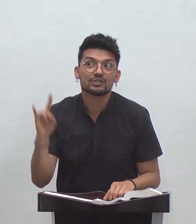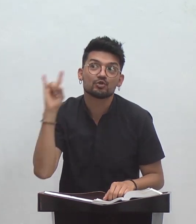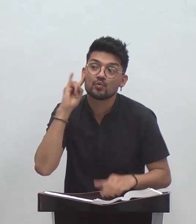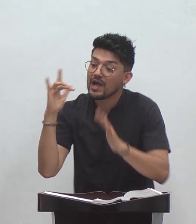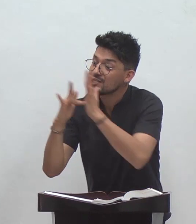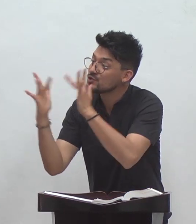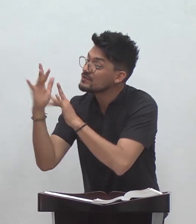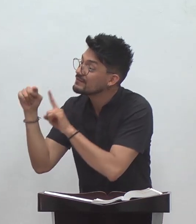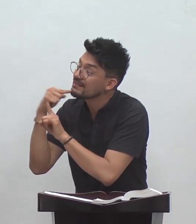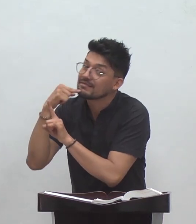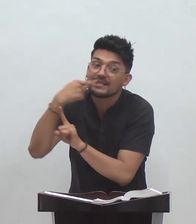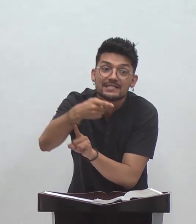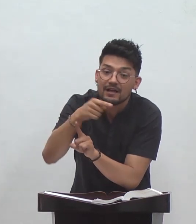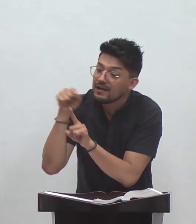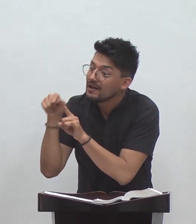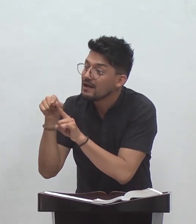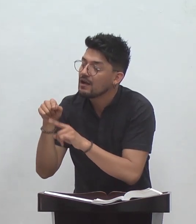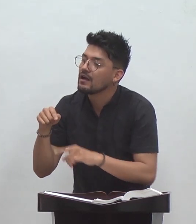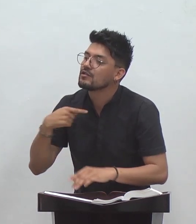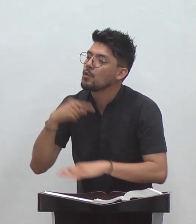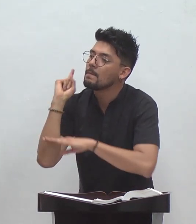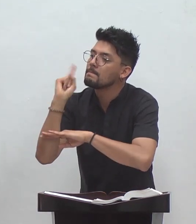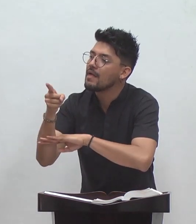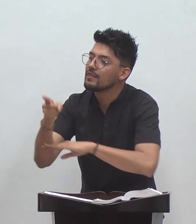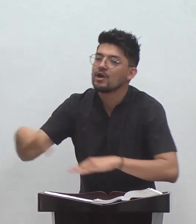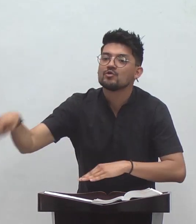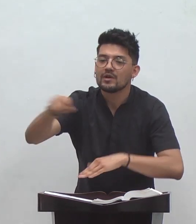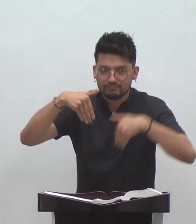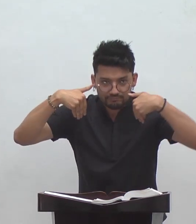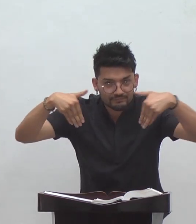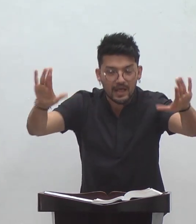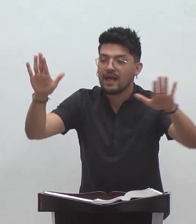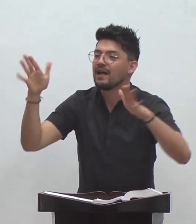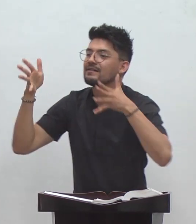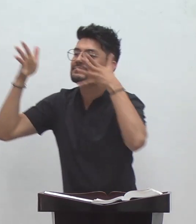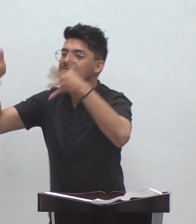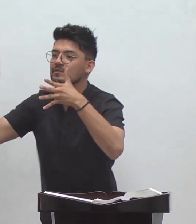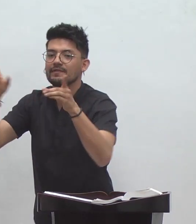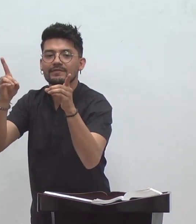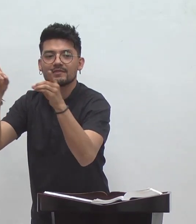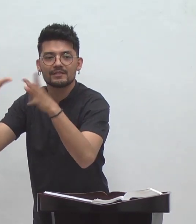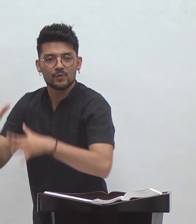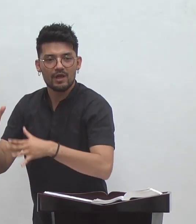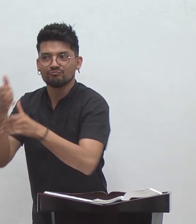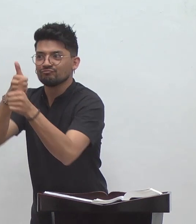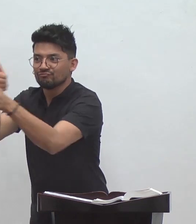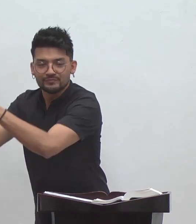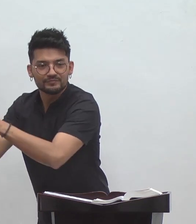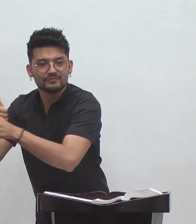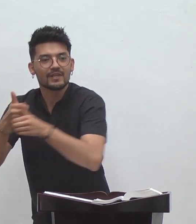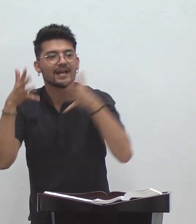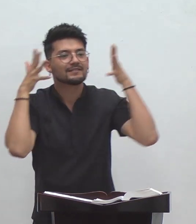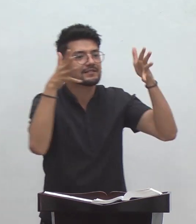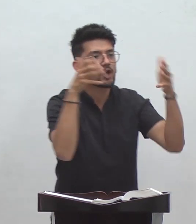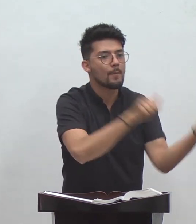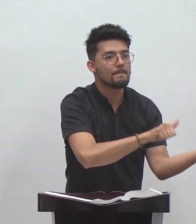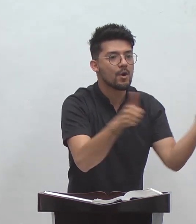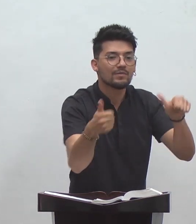allí sentado y el Señor le ha llamado a hacer la misión, a ir y enseñar a otros, a ser discípulos,